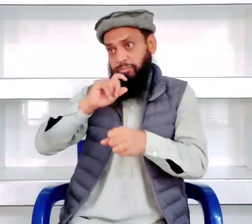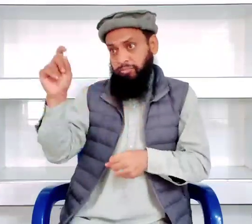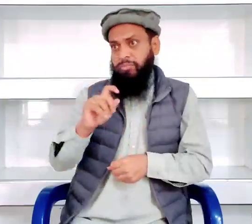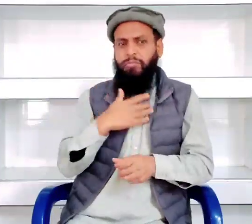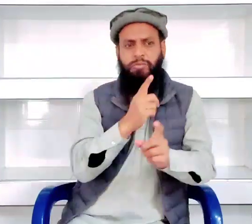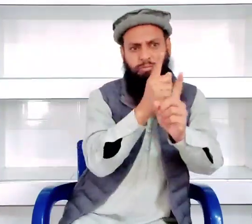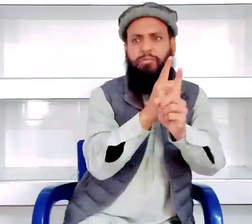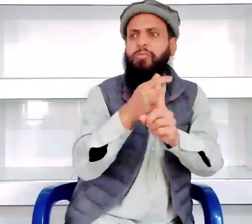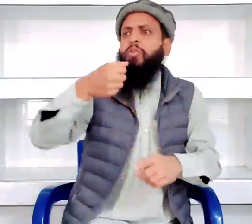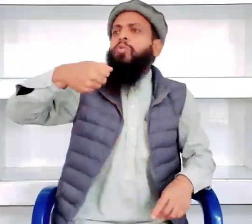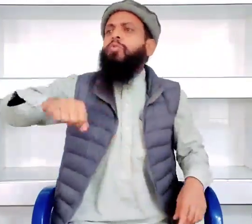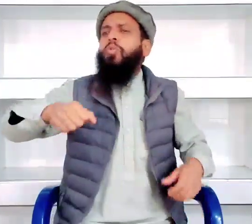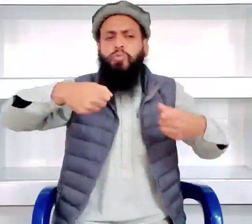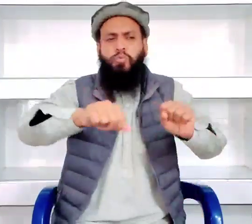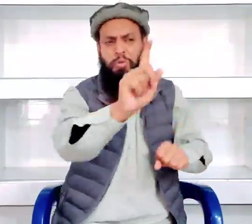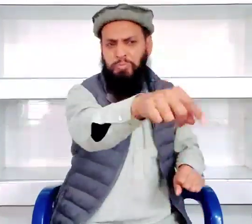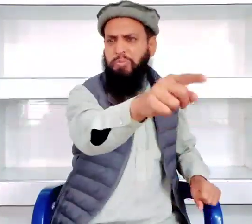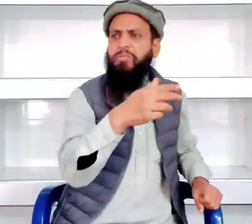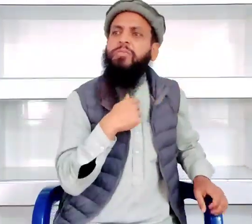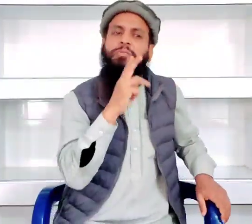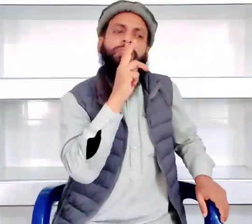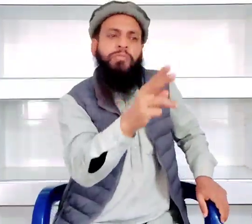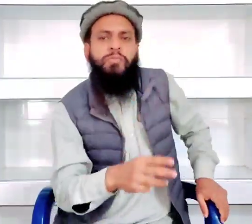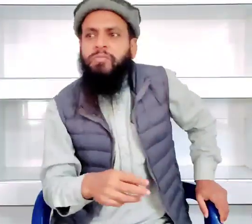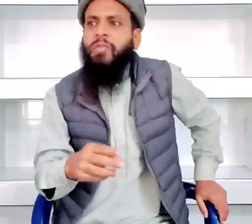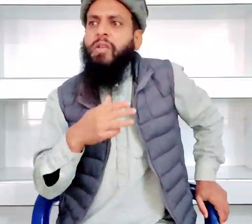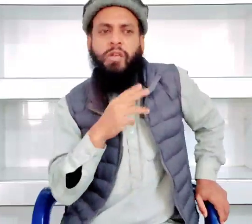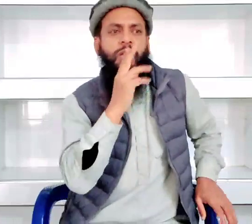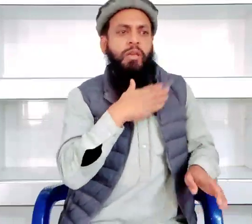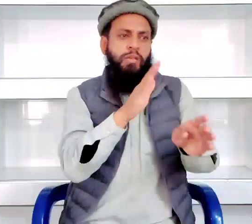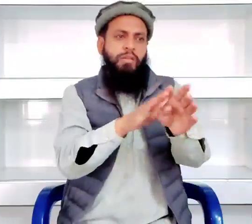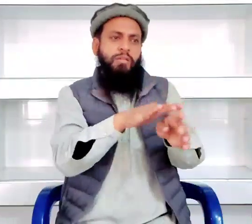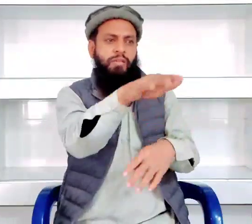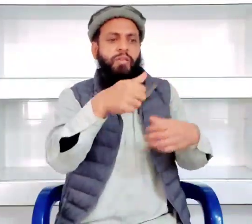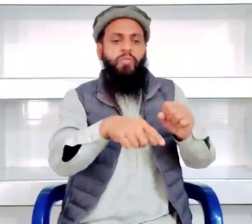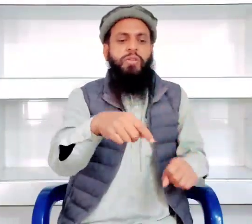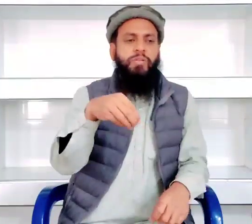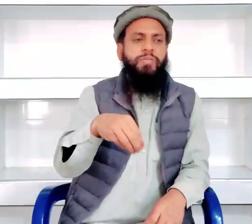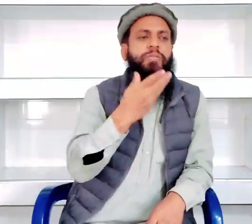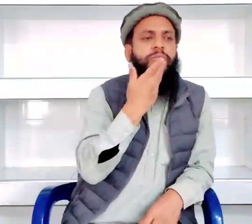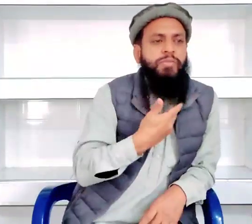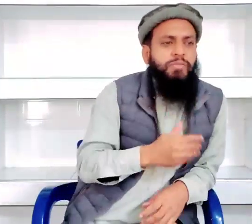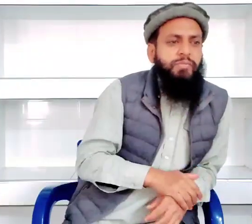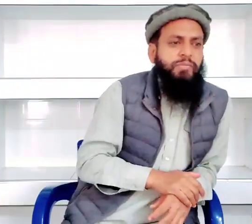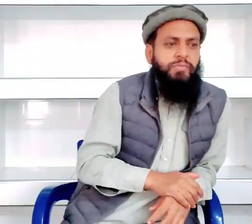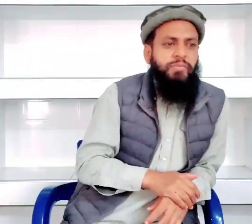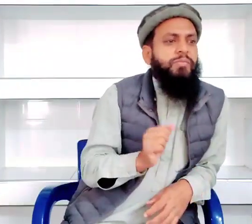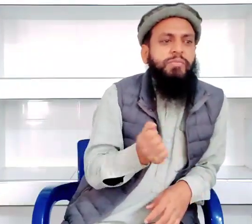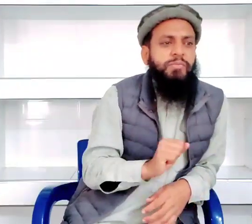نہیں تیسرا آدمی اور سودا کرے جی پہلے والا سودا طے ہو جائے تو ٹھیک ہے انہوں نے سودا